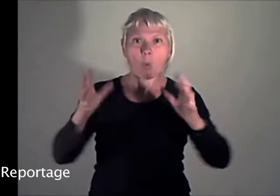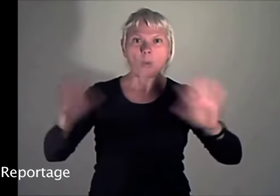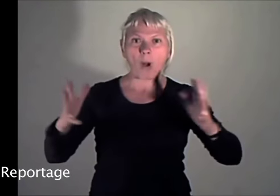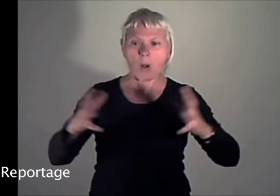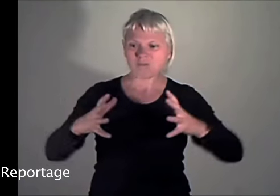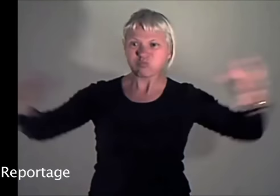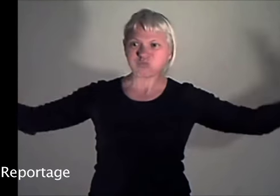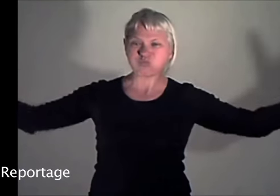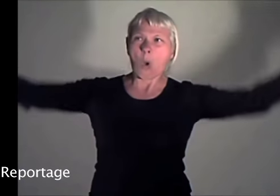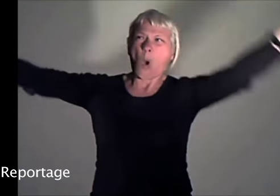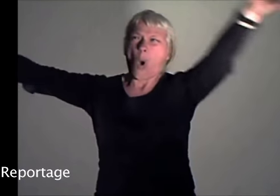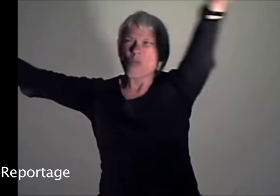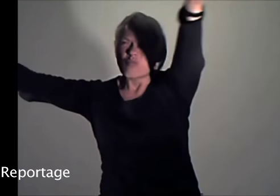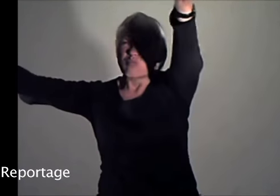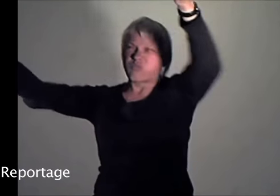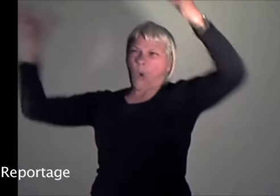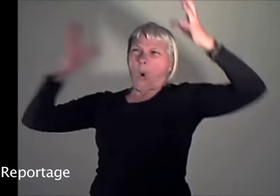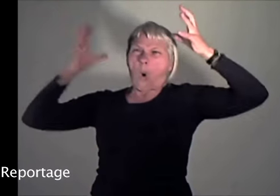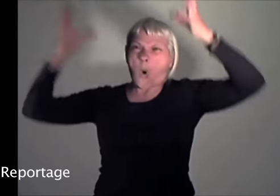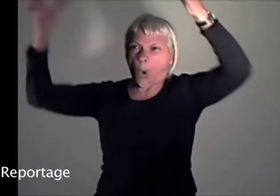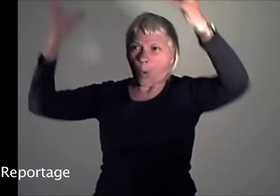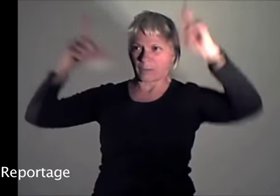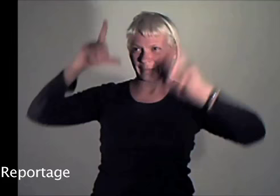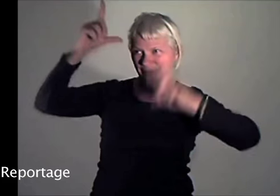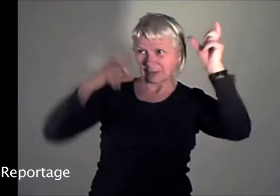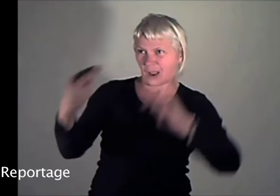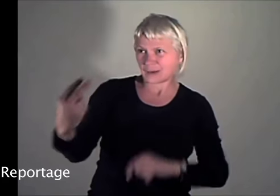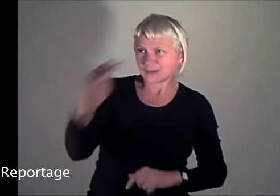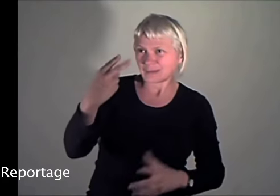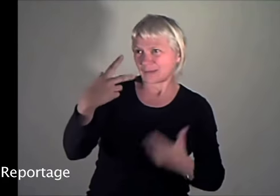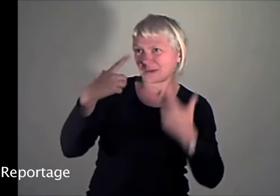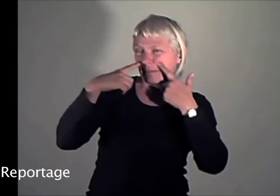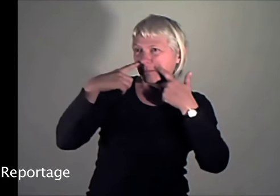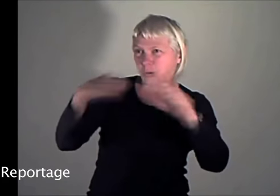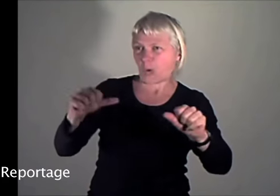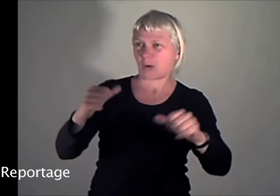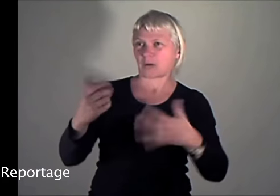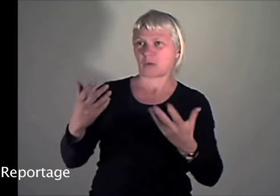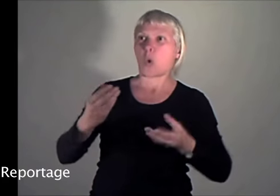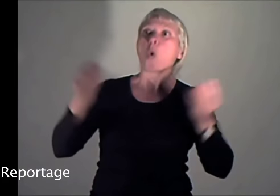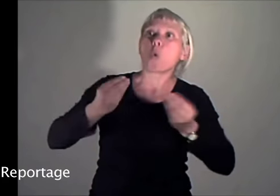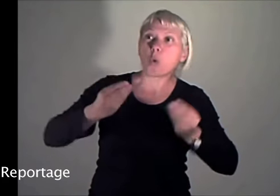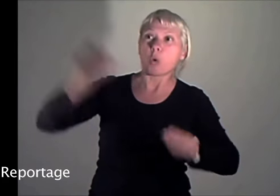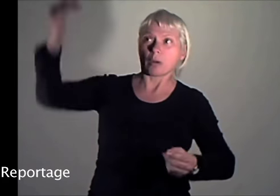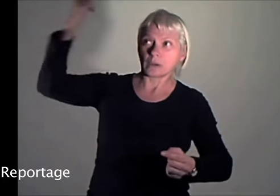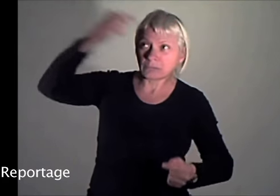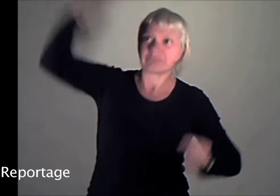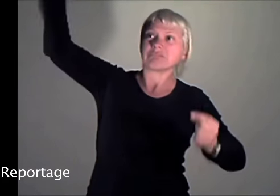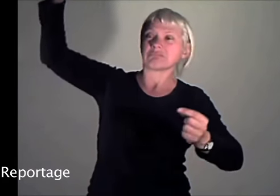renvoie. D'abord, je montre où est-ce qu'il tombe, s'il est très lourd ou pas. Et avec mon visage, en fait, ça montre. Tu